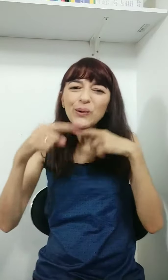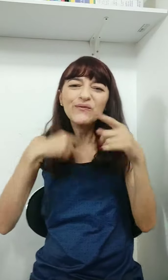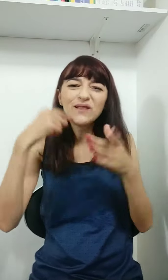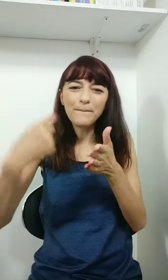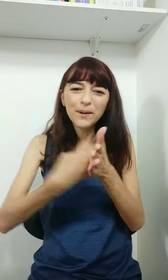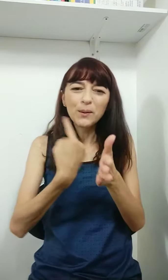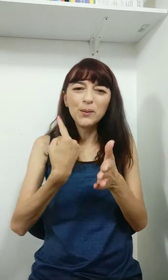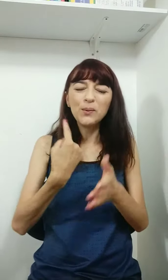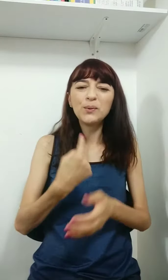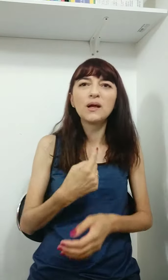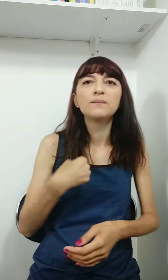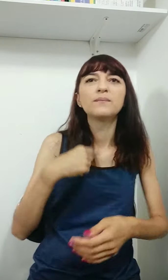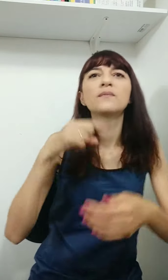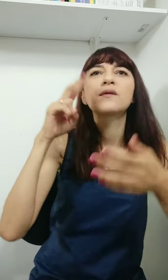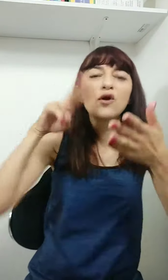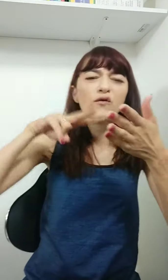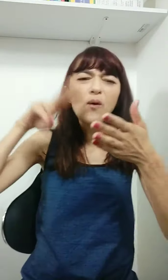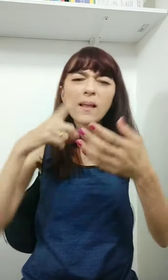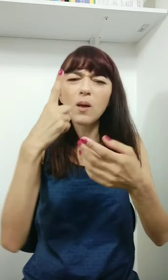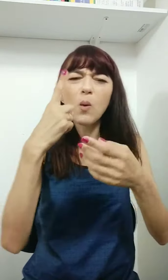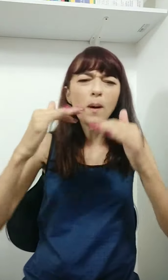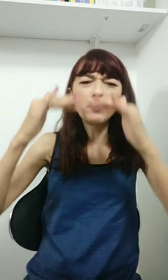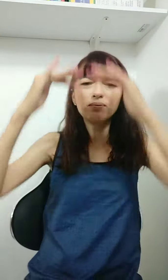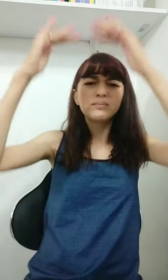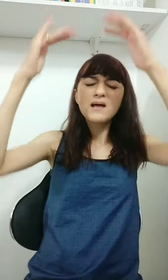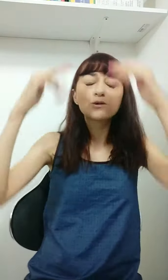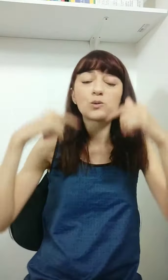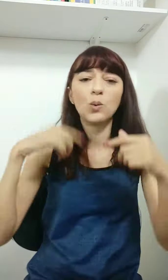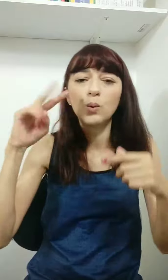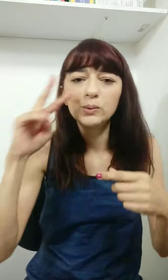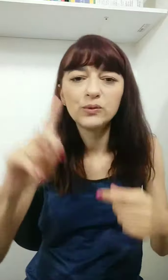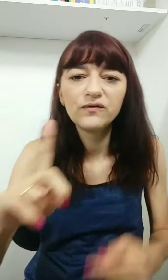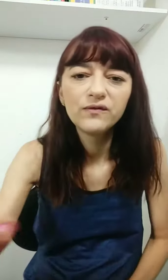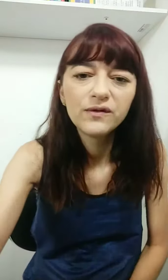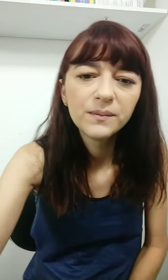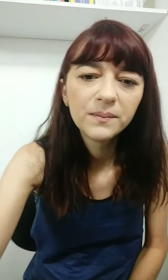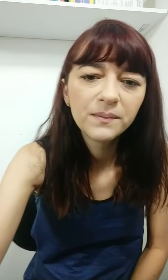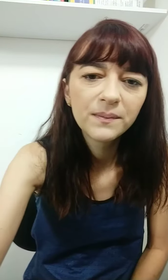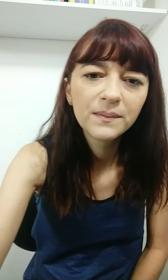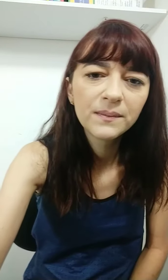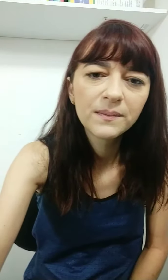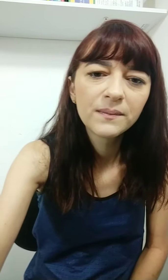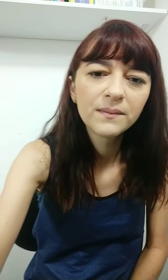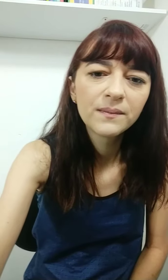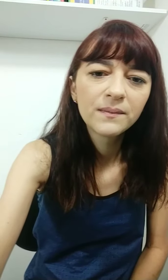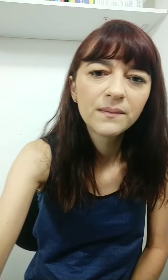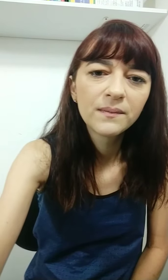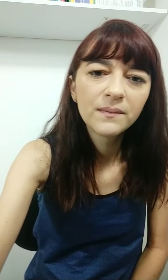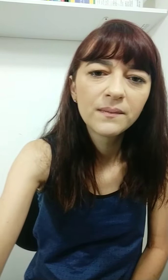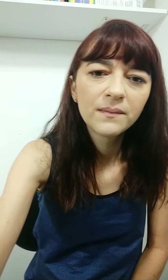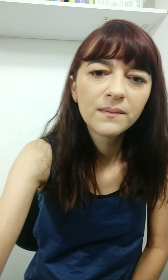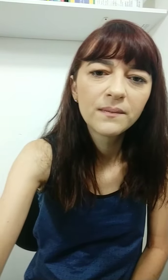Mais alguma dúvida, gente? Aproveitem que eu estou aqui ao vivo. Vou dar uma lida aqui nos comentários, ver se alguém tem mais alguma dúvida.